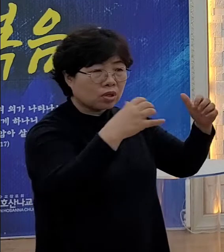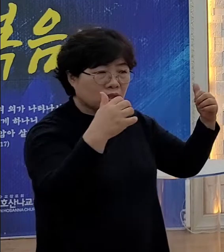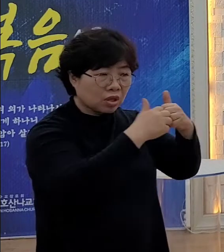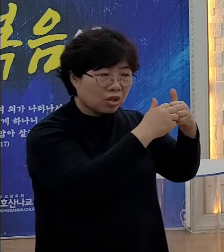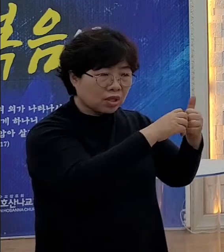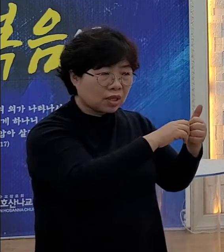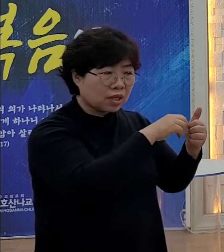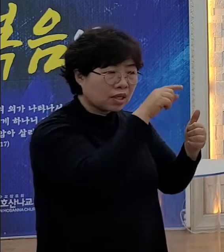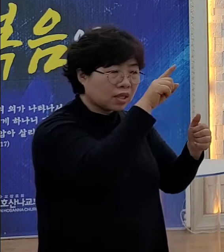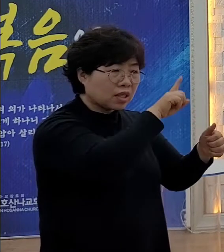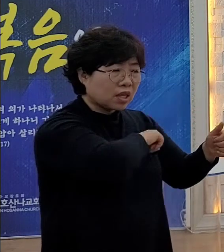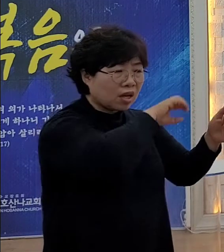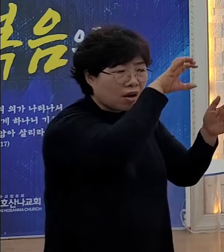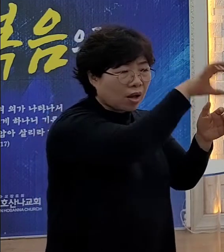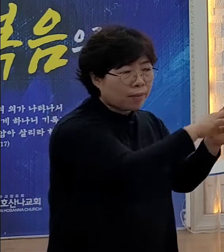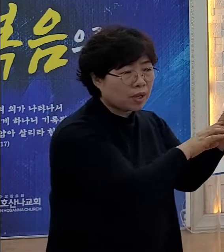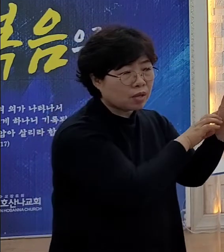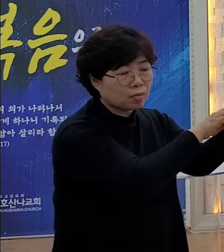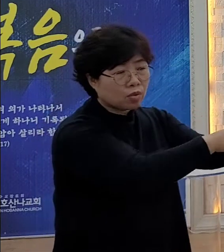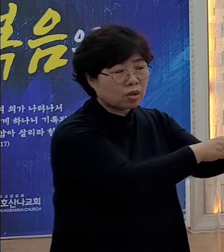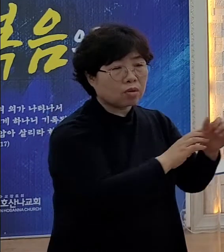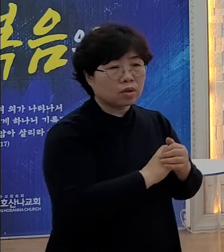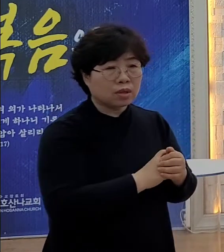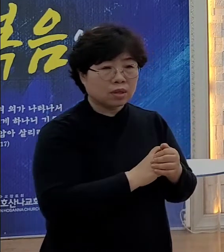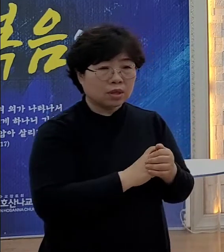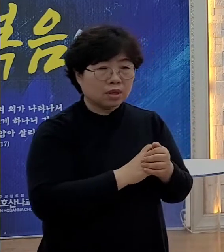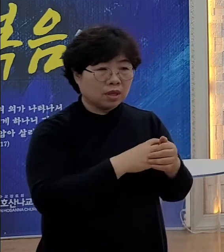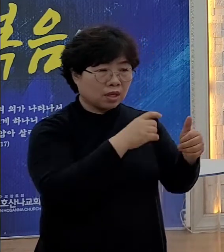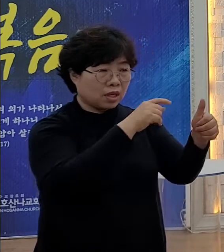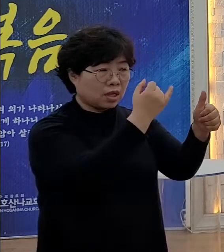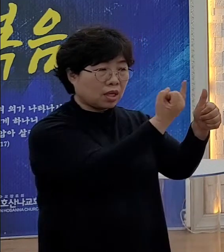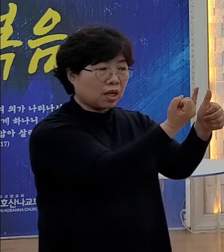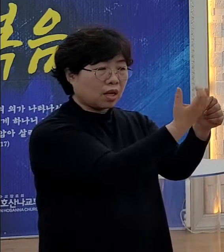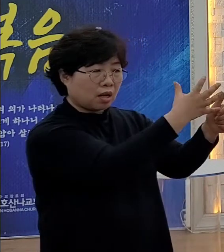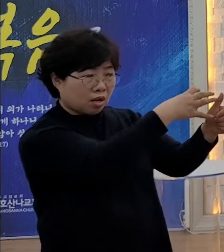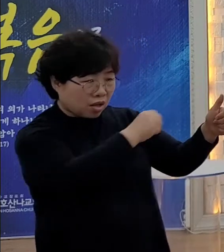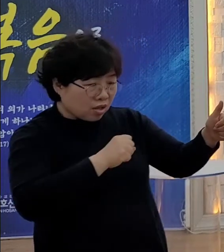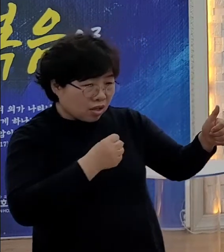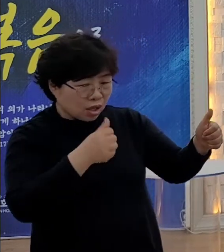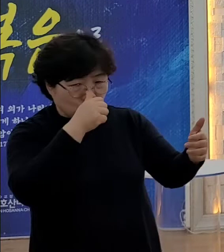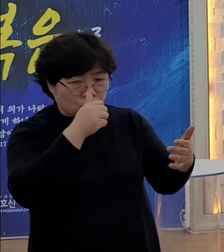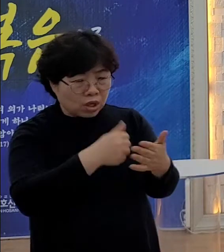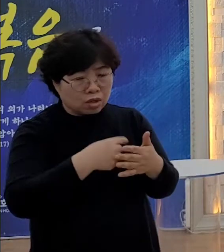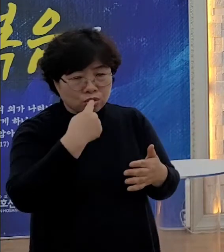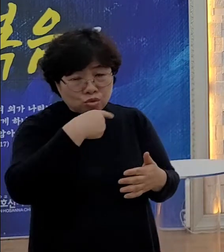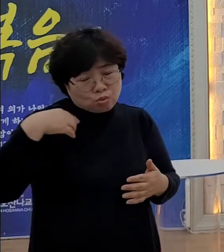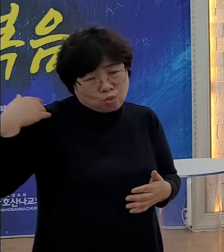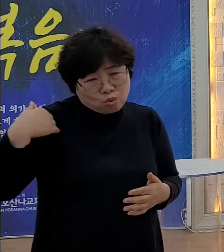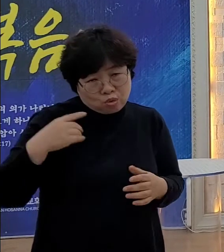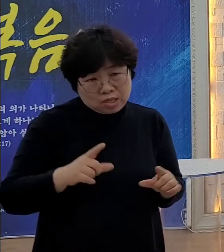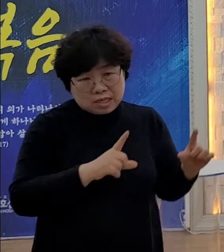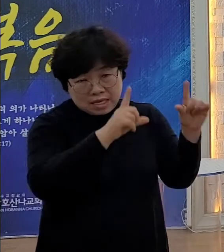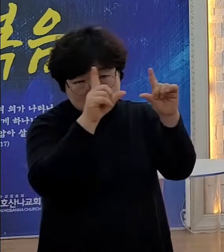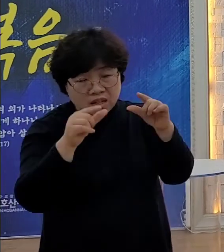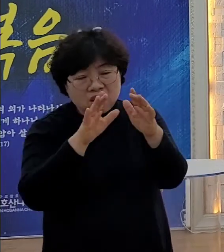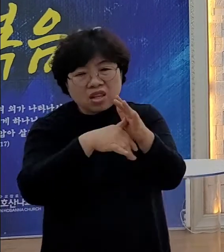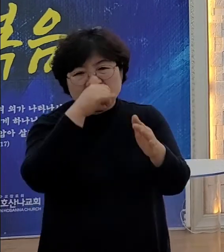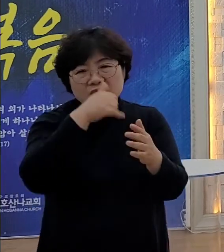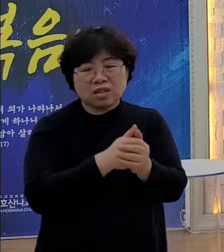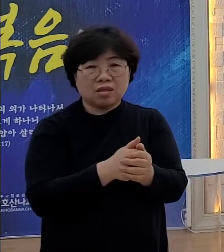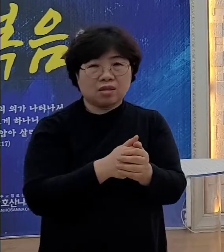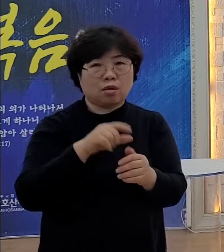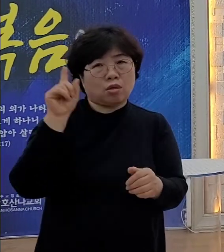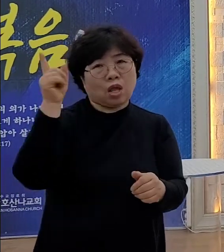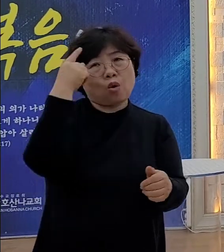세우고 그리고 그 아내를 취했는데 그게 죄인지도 모르고 그냥 아무 일 없었다는 듯이 그렇게 살아갔습니다. 이게